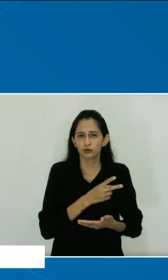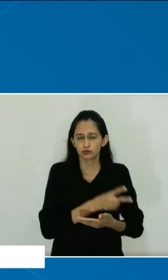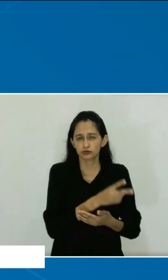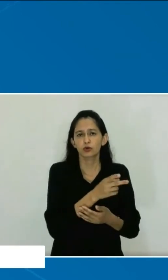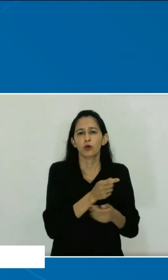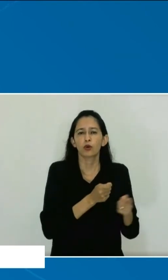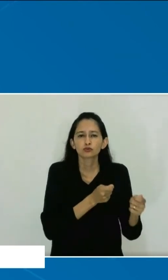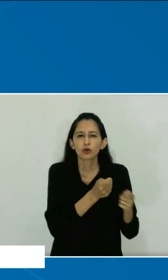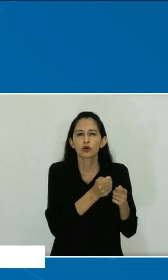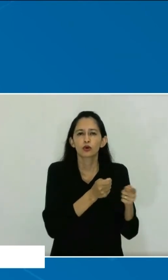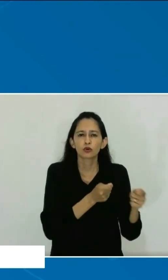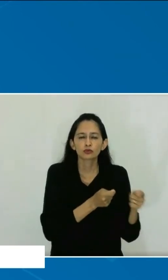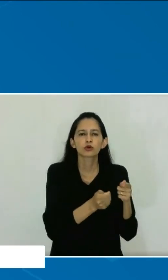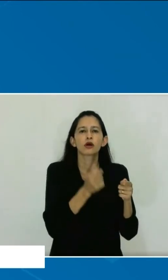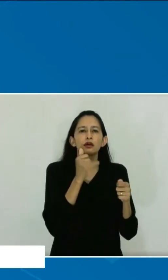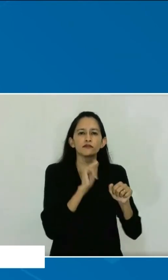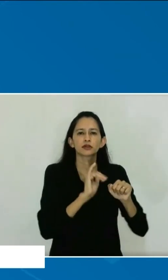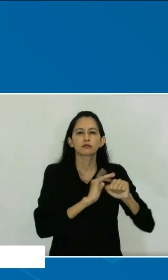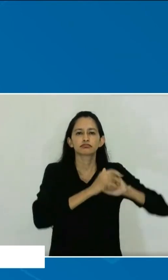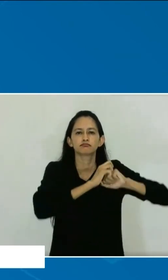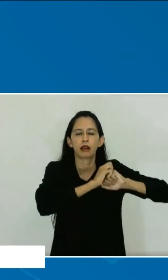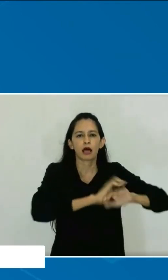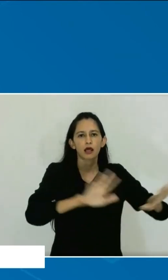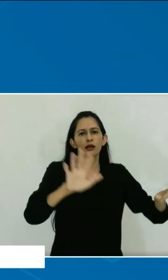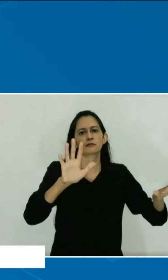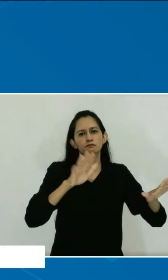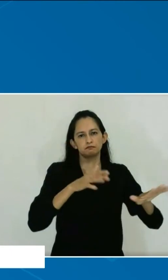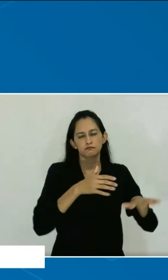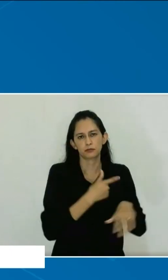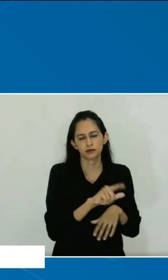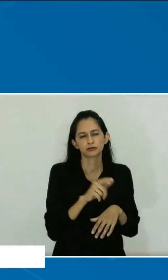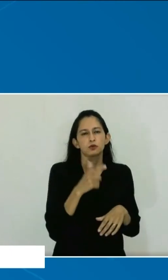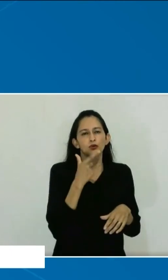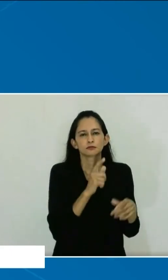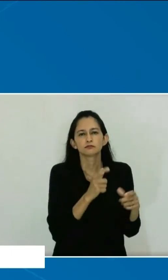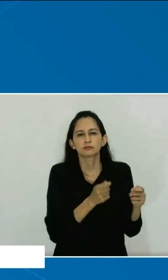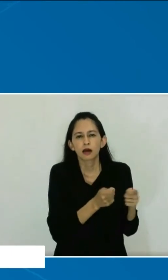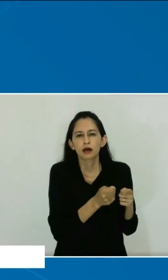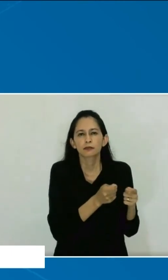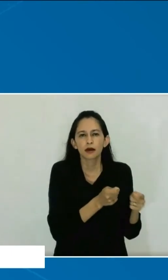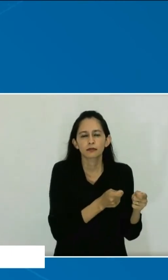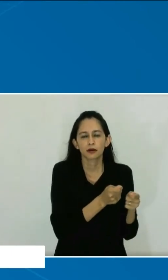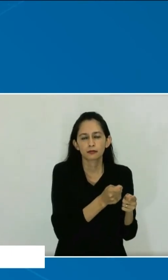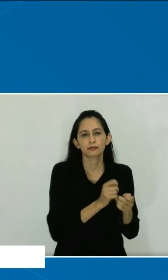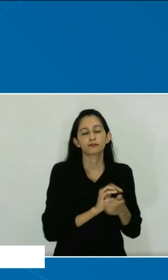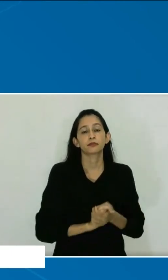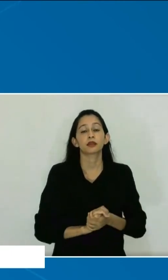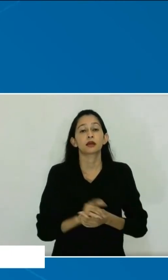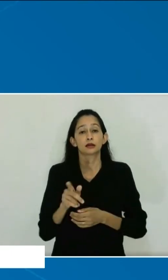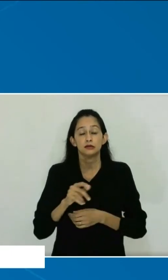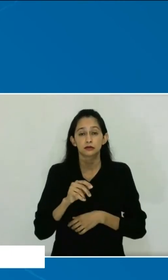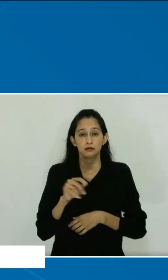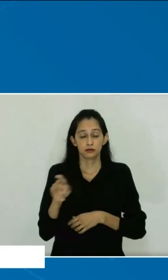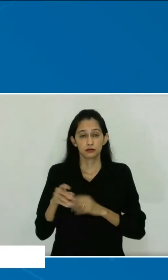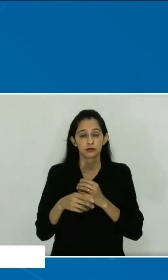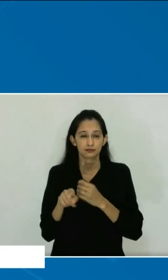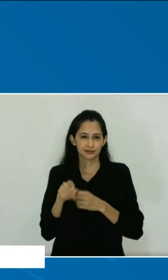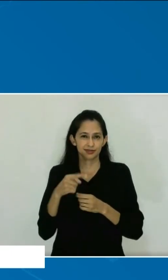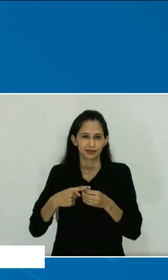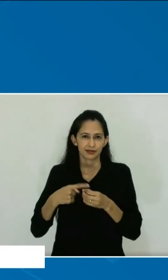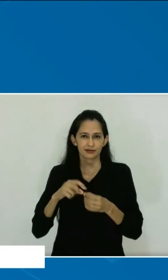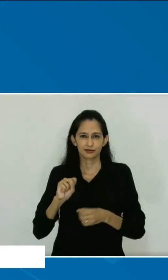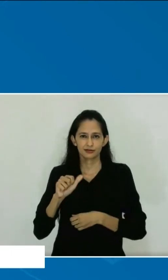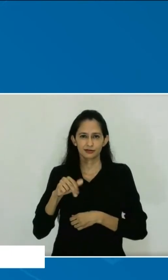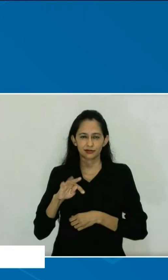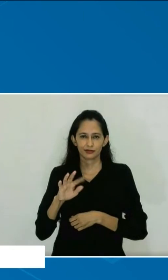controle da pandemia nessa região. Tanto é que Santa Maria esteve apenas em um momento em bandeira vermelha, né, por conta